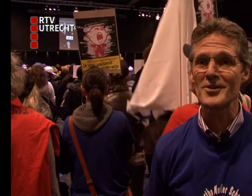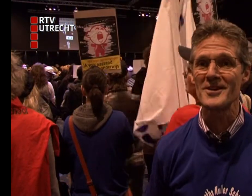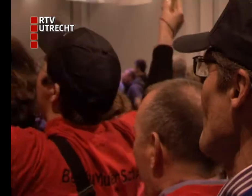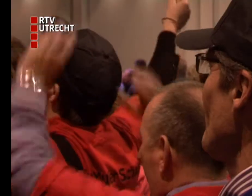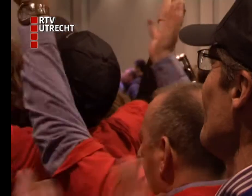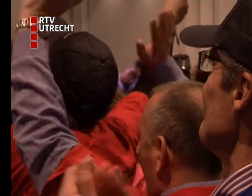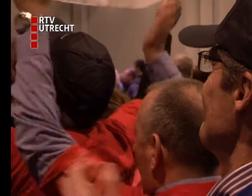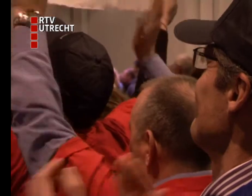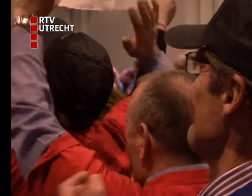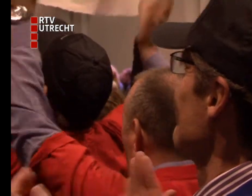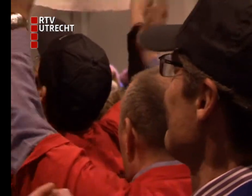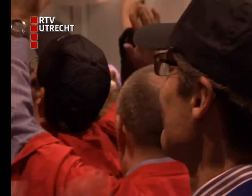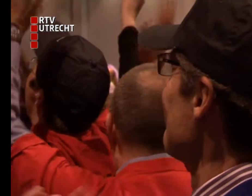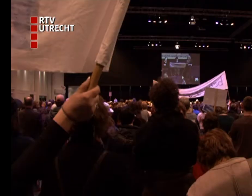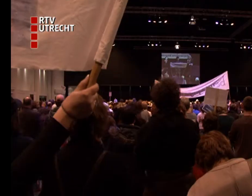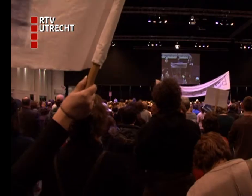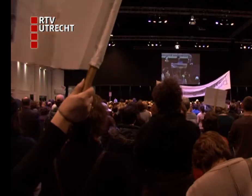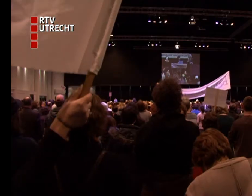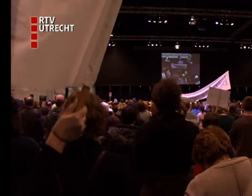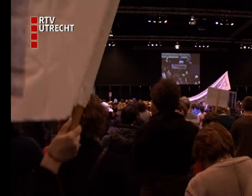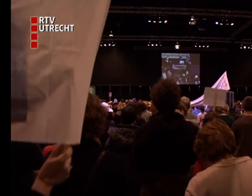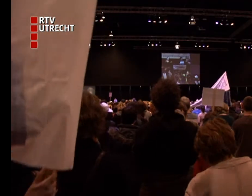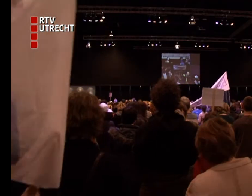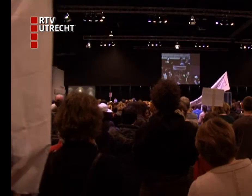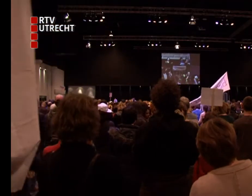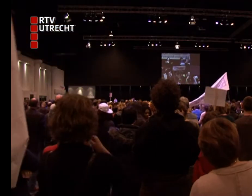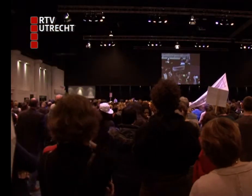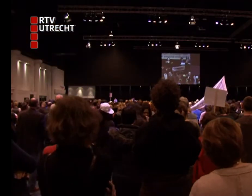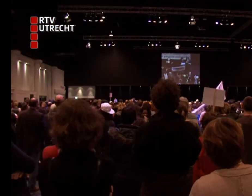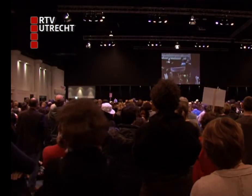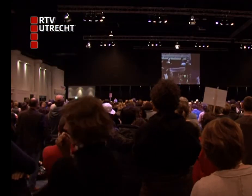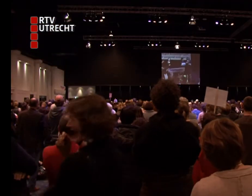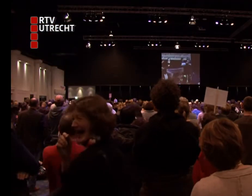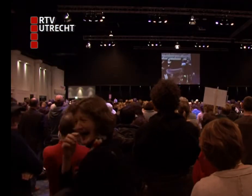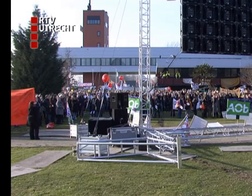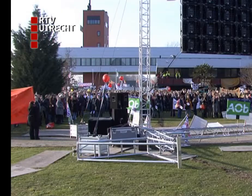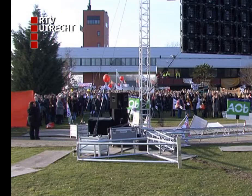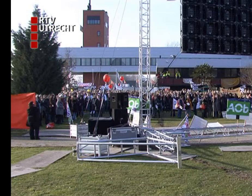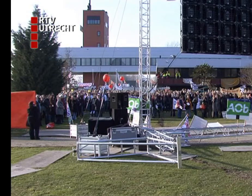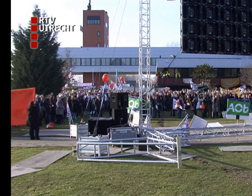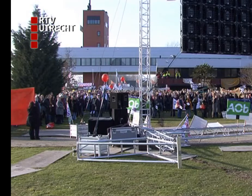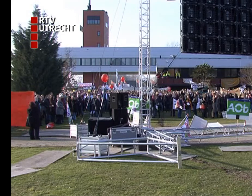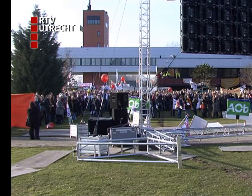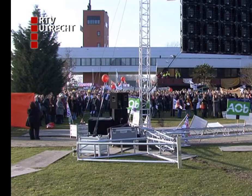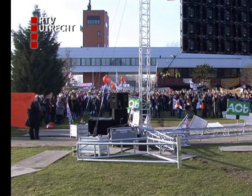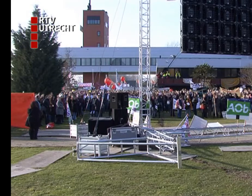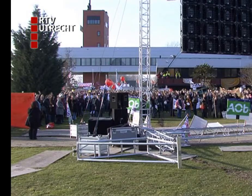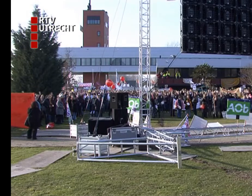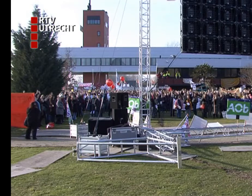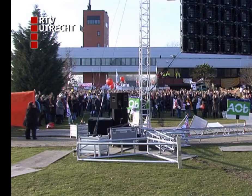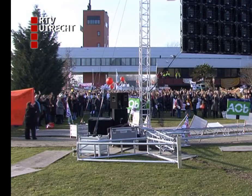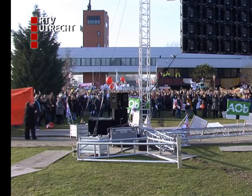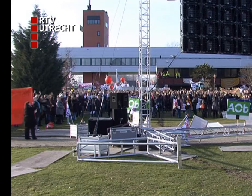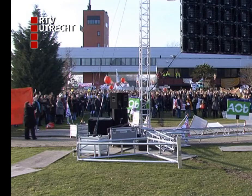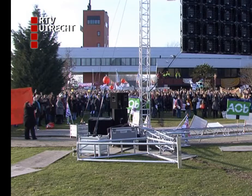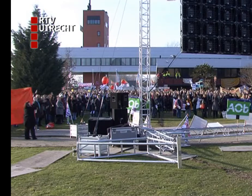nog buiten. Omdat de hoofdzaal vol is, moet Paul de actie op een scherm volgen. Net als duizenden collega's die zelfs niet eens naar binnen